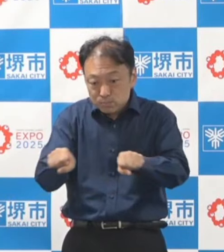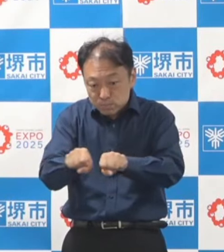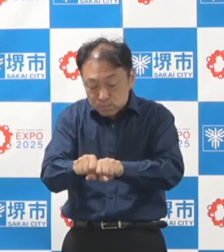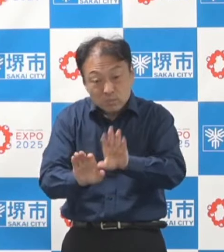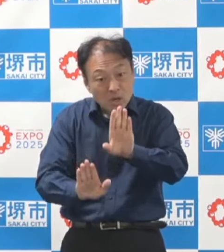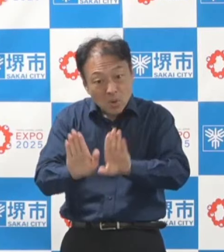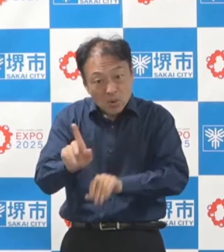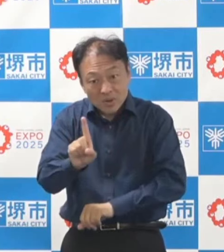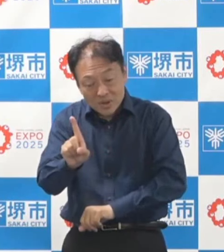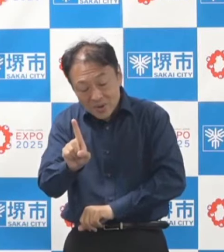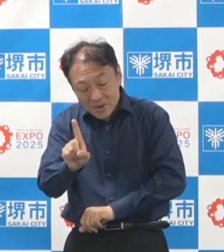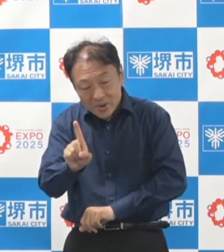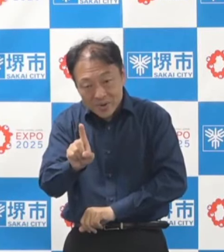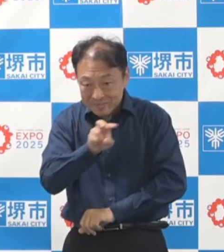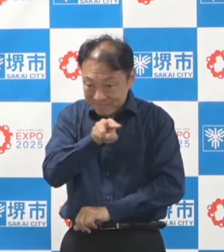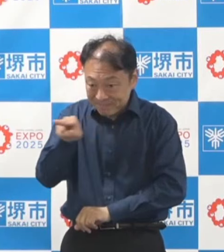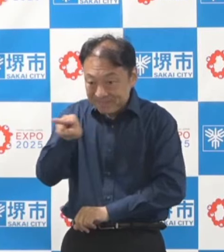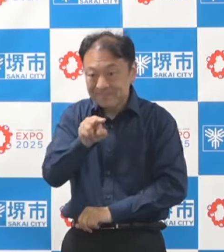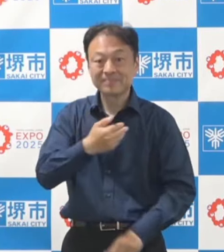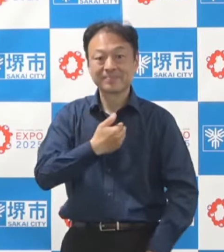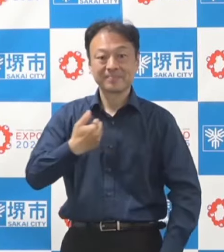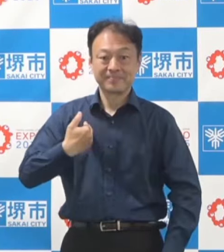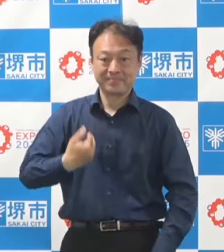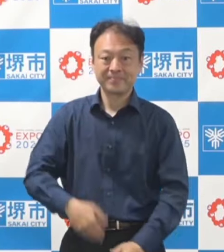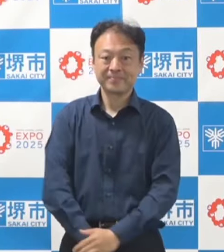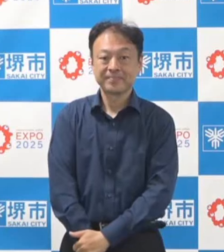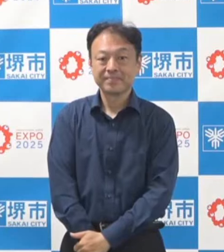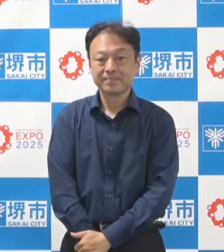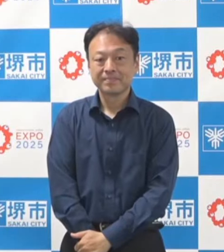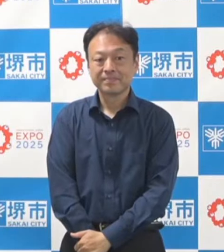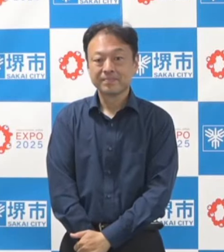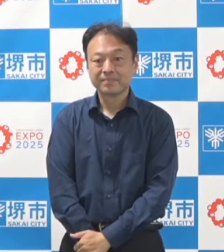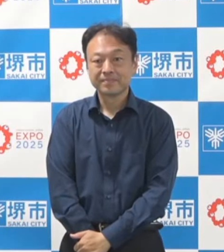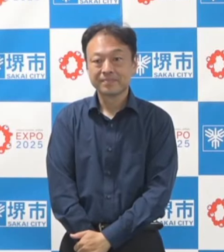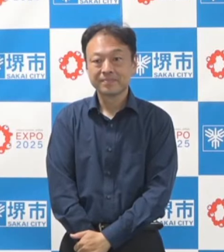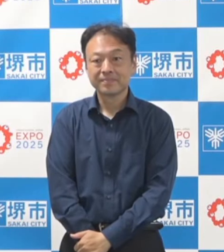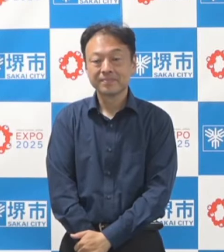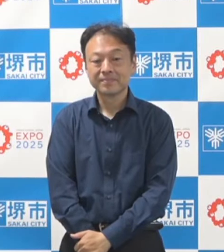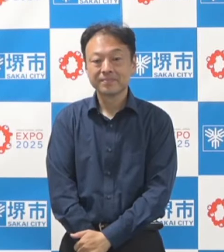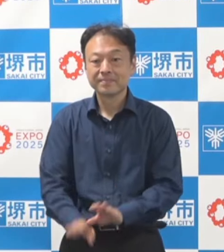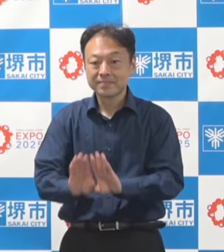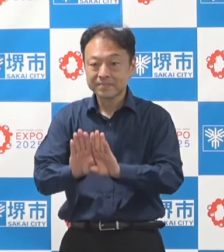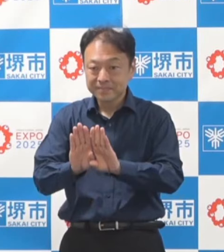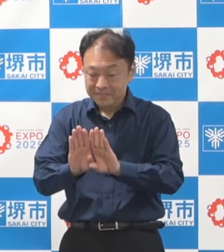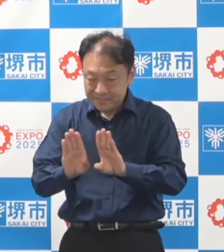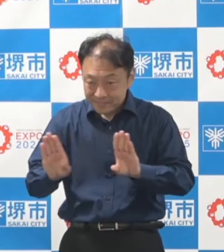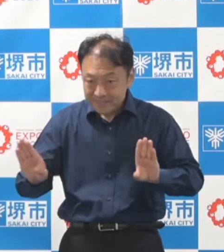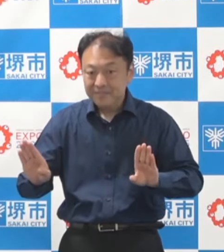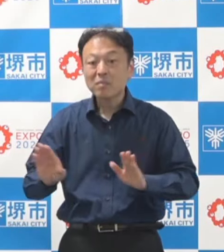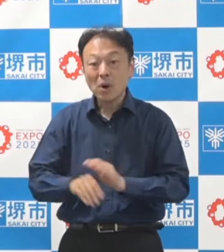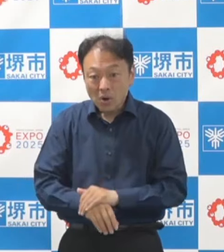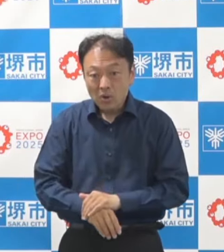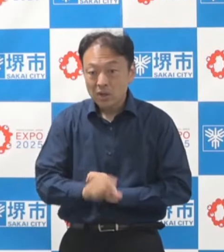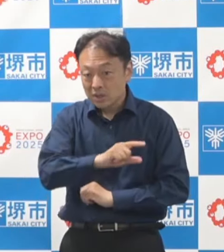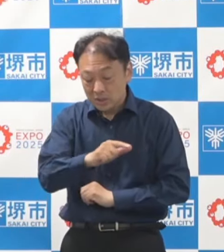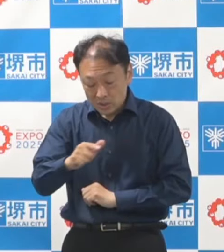。はい、開催にあたっての枠組みです